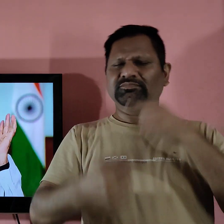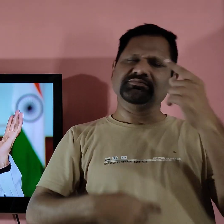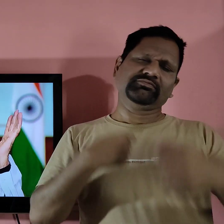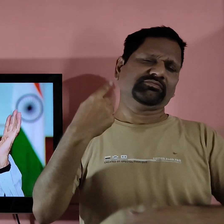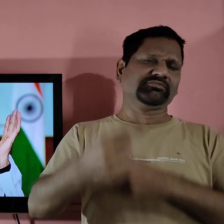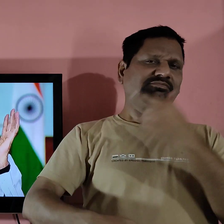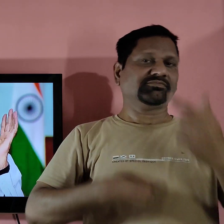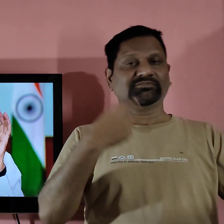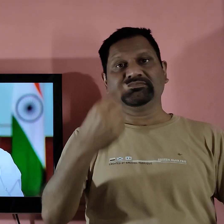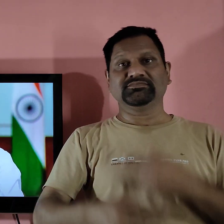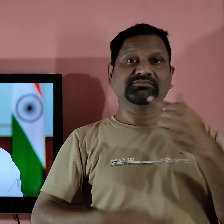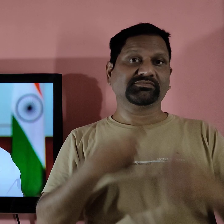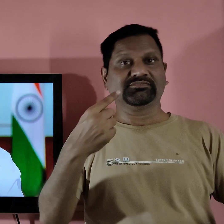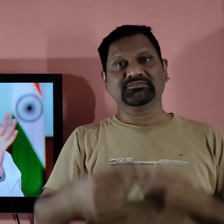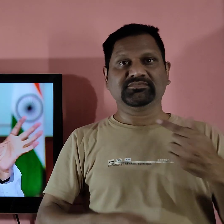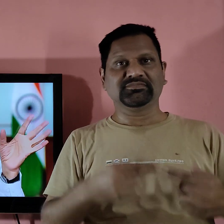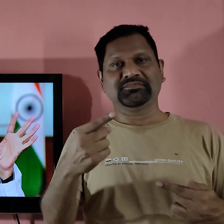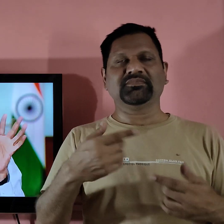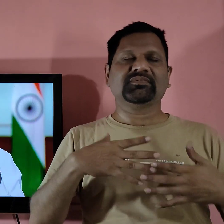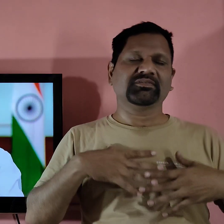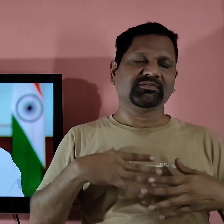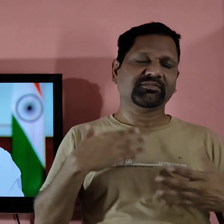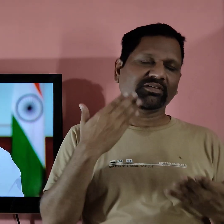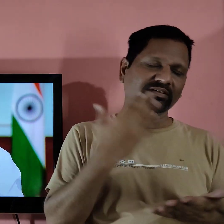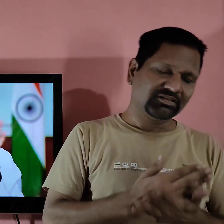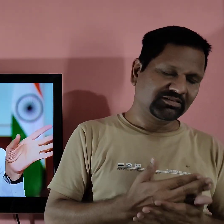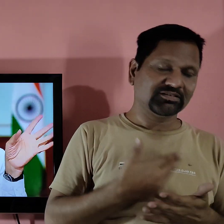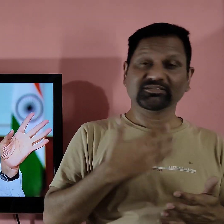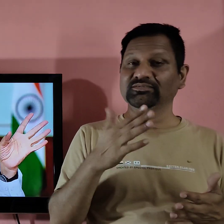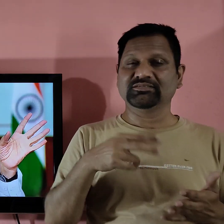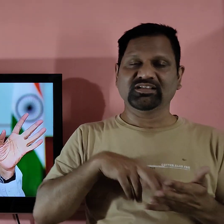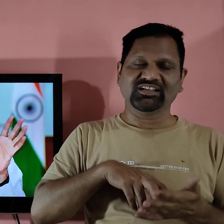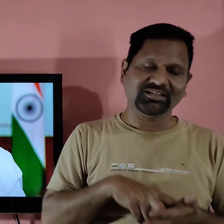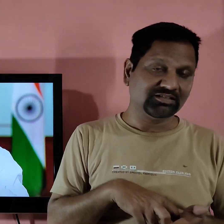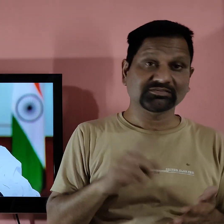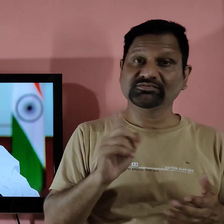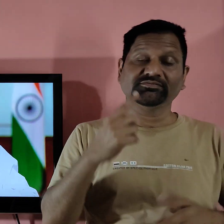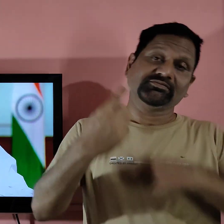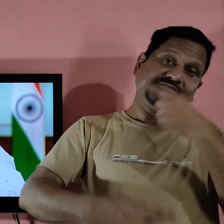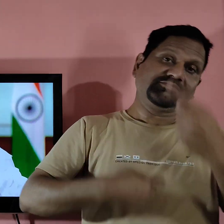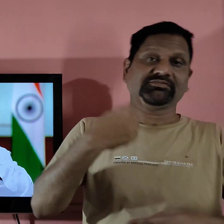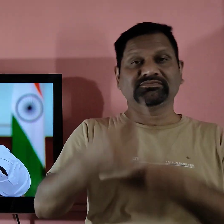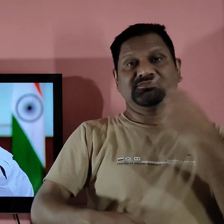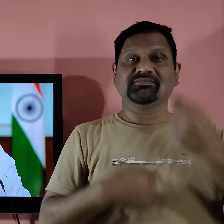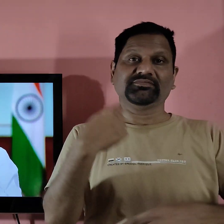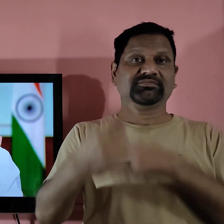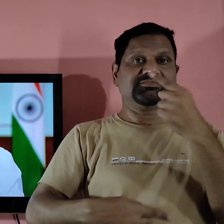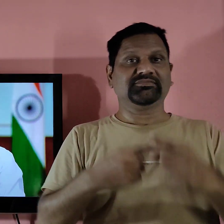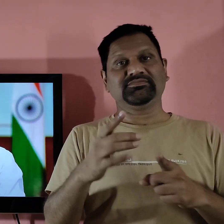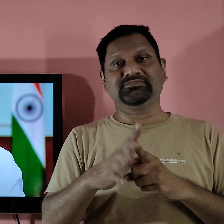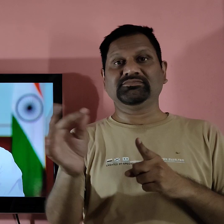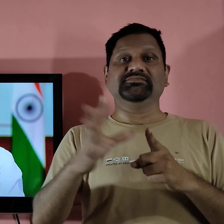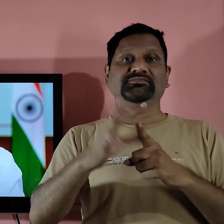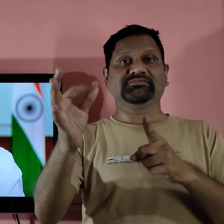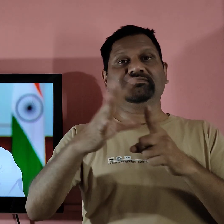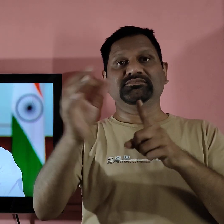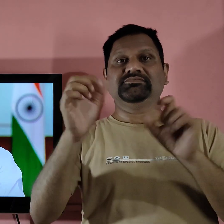निरंतर बिना रुके, बिना थके करते ही रहना है।